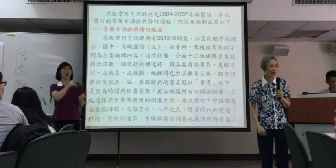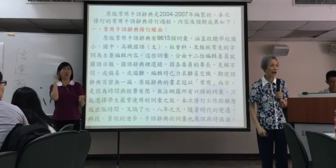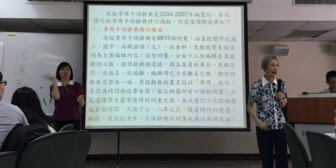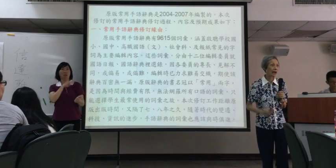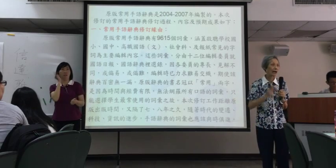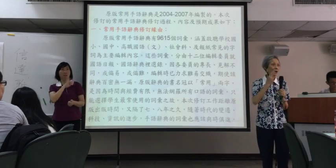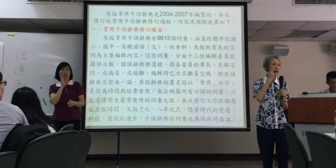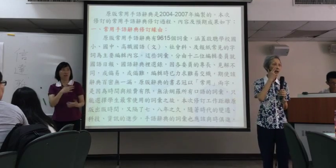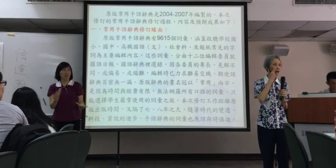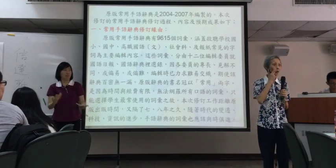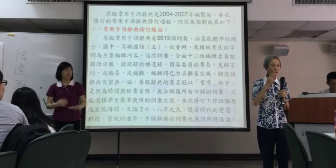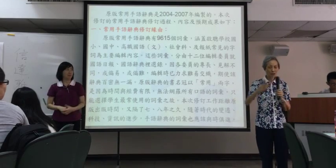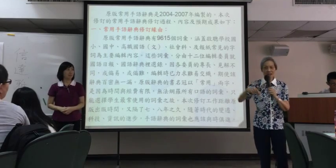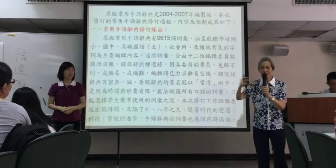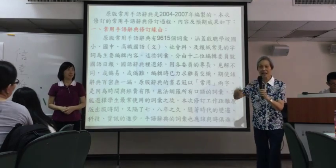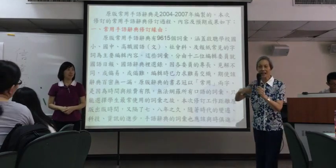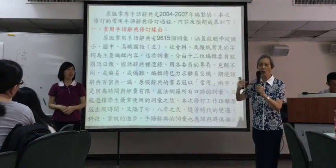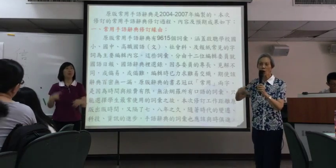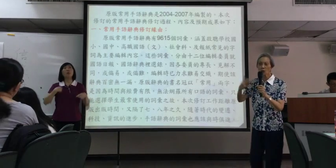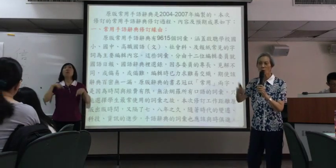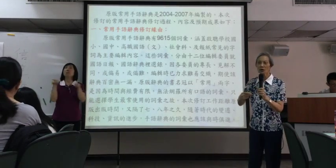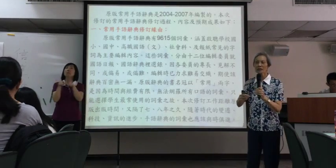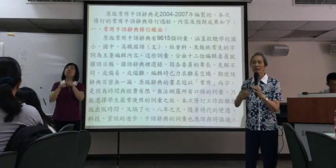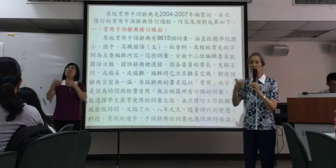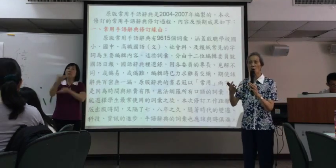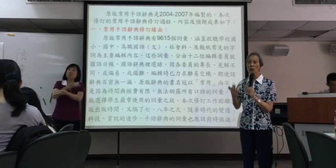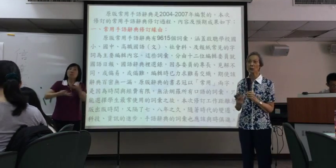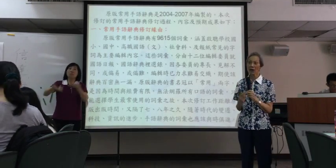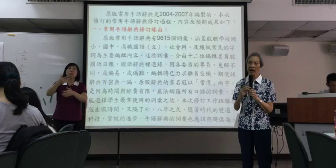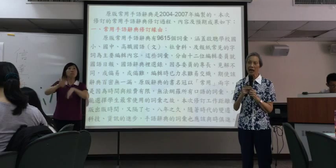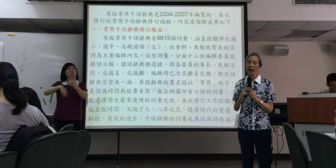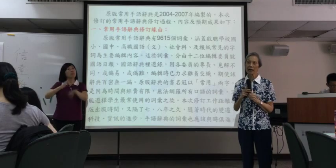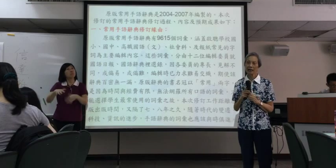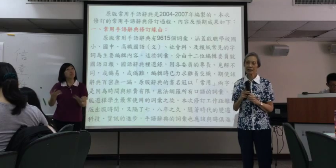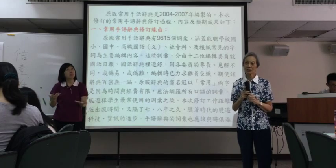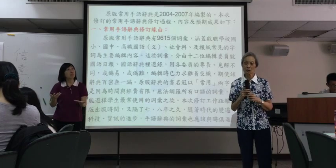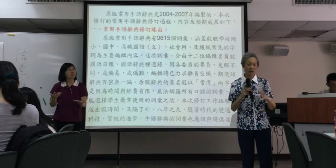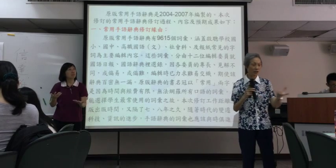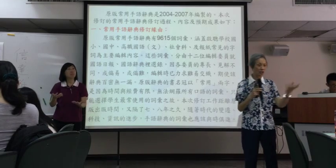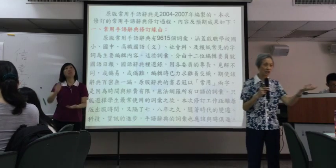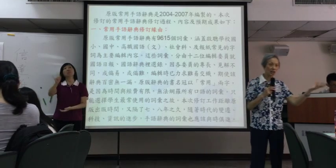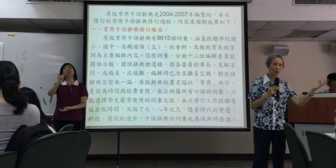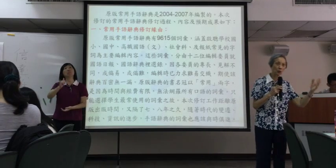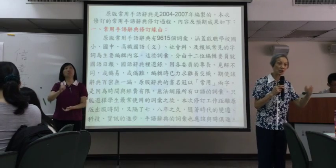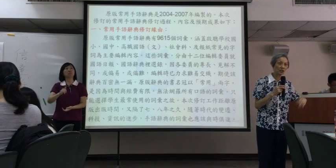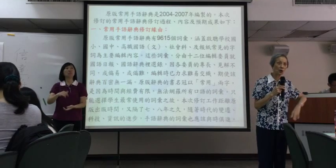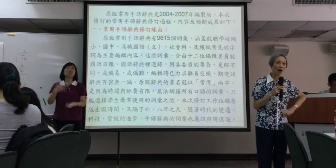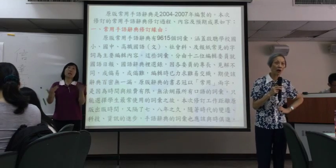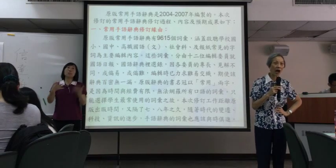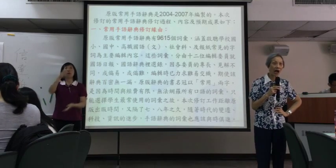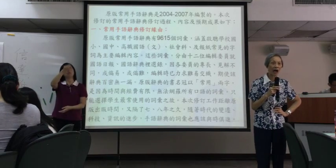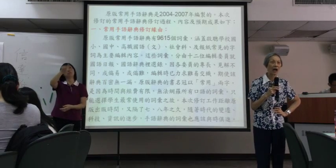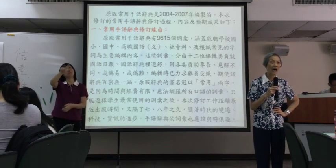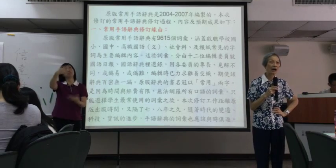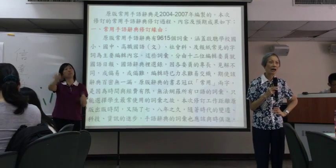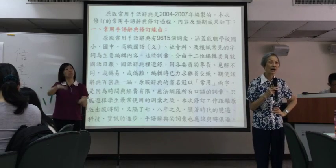词汇啊？我日常沟通的手语啊，那就只要1000多个就